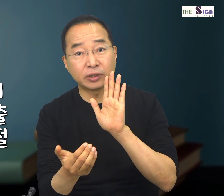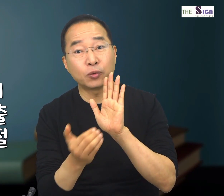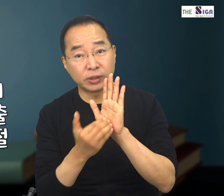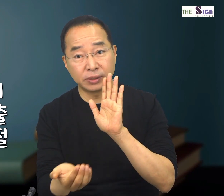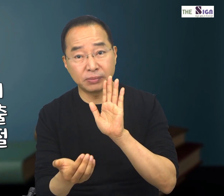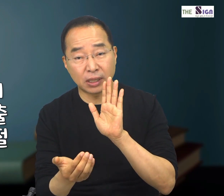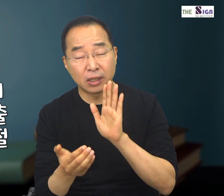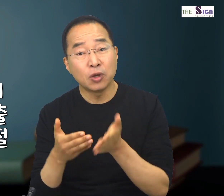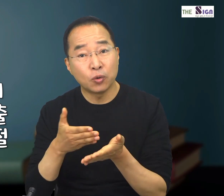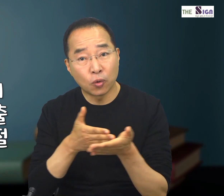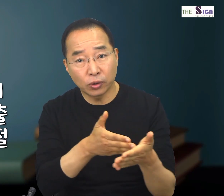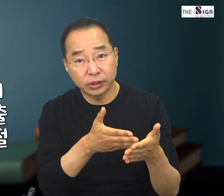이렇게 씁니다. 요거는